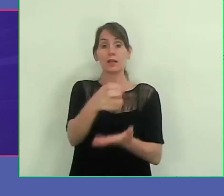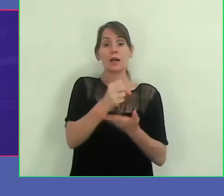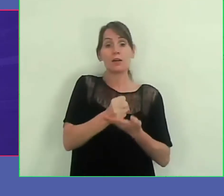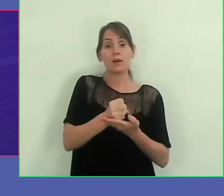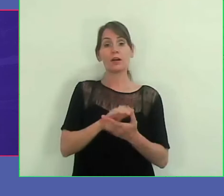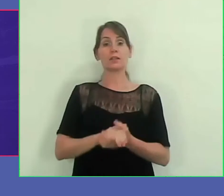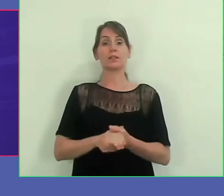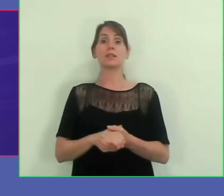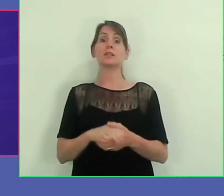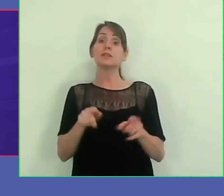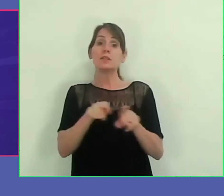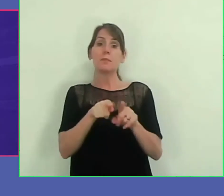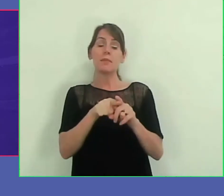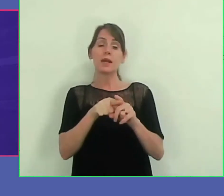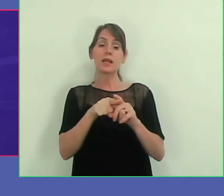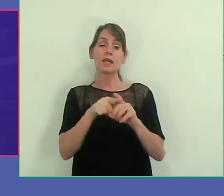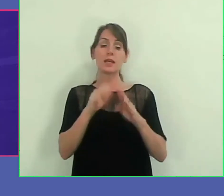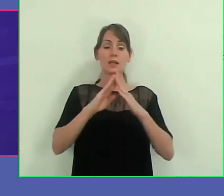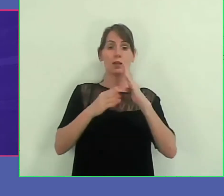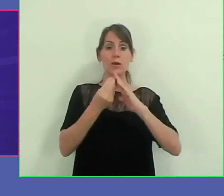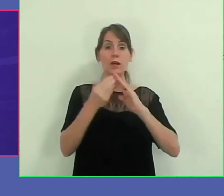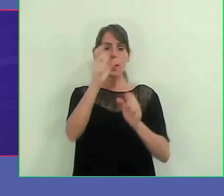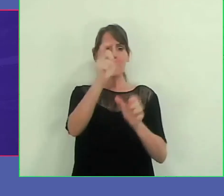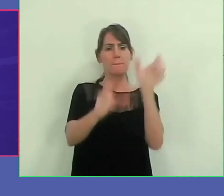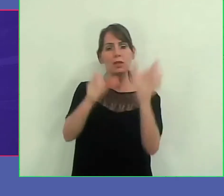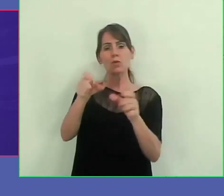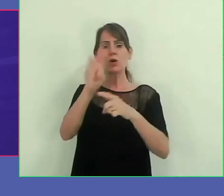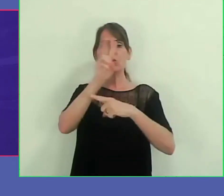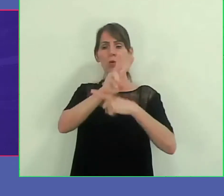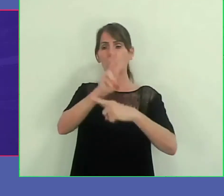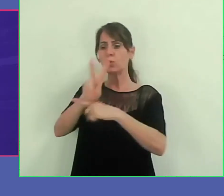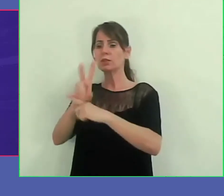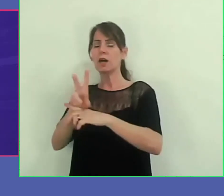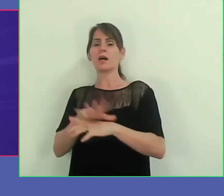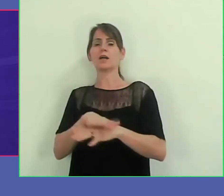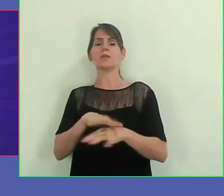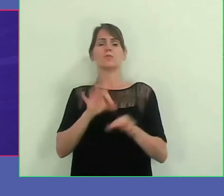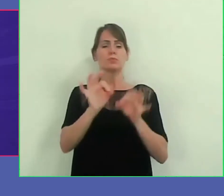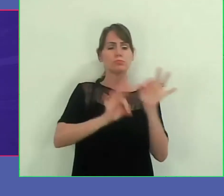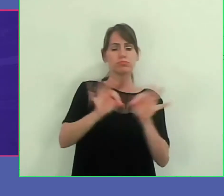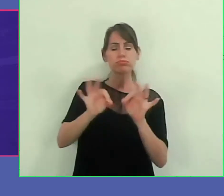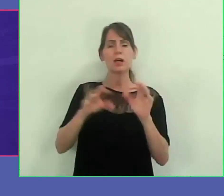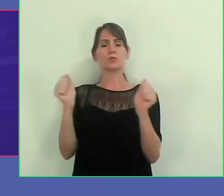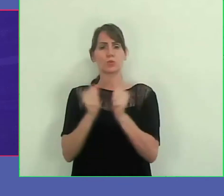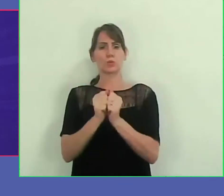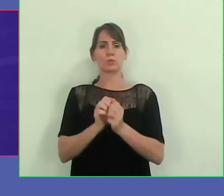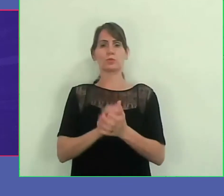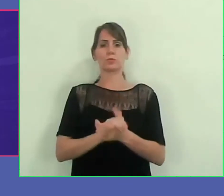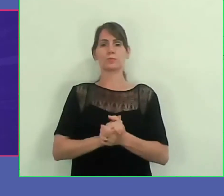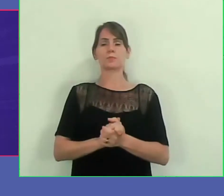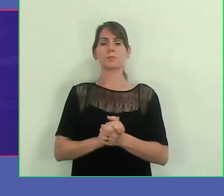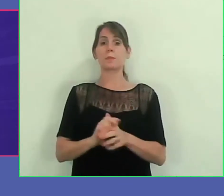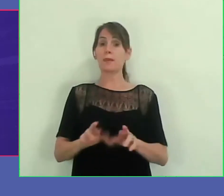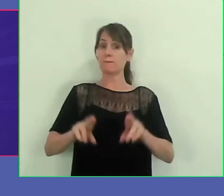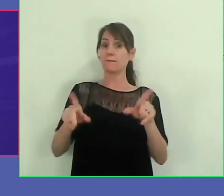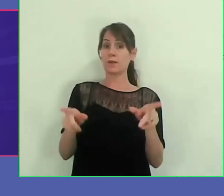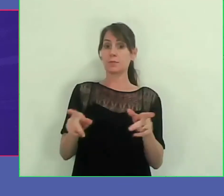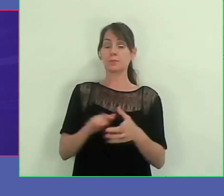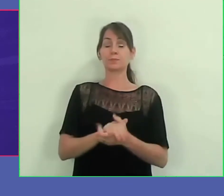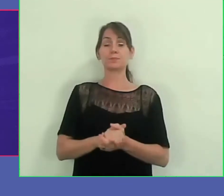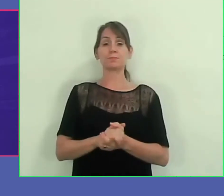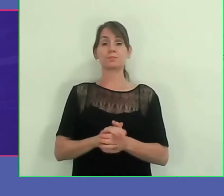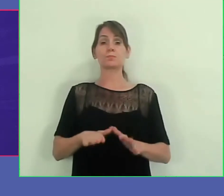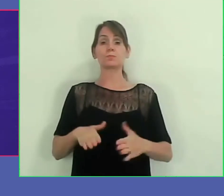edificar juntos essas pessoas em uma só entidade coletiva. É diferente. Somente quando